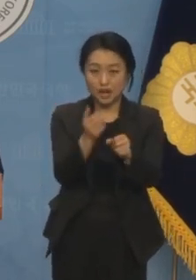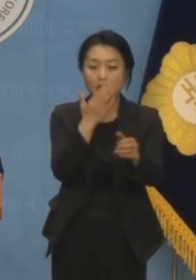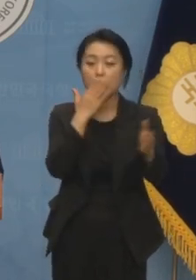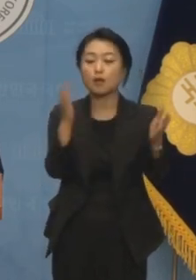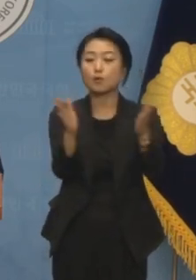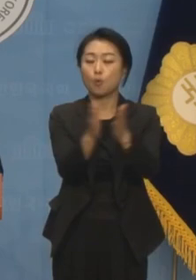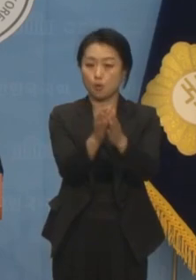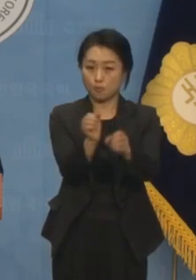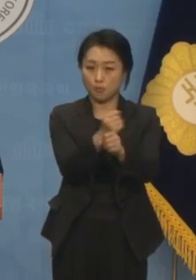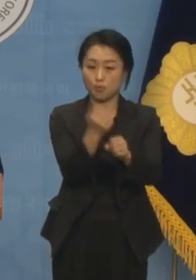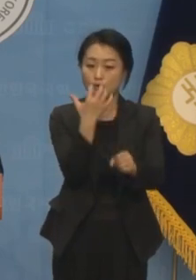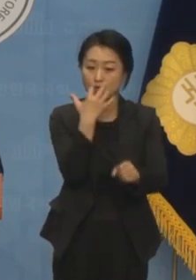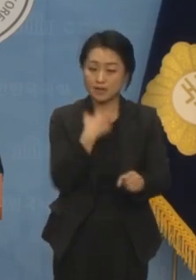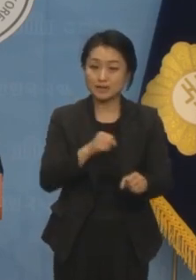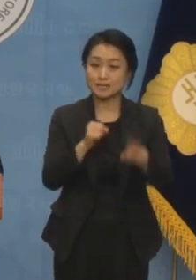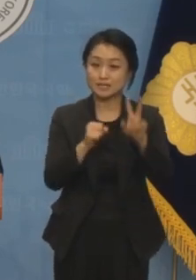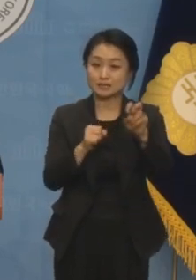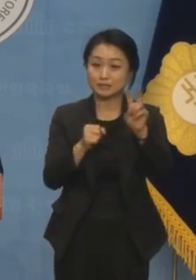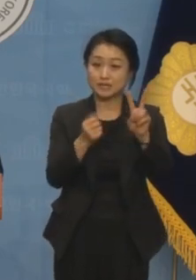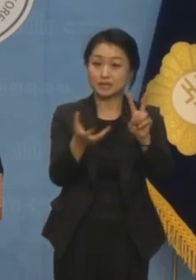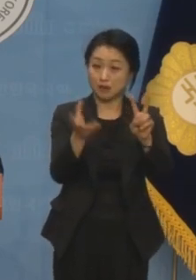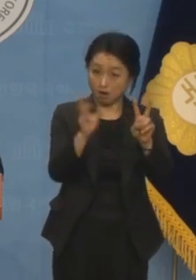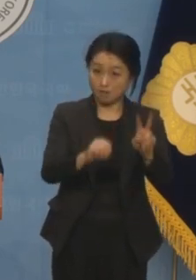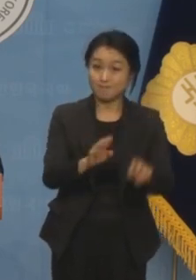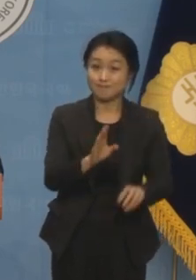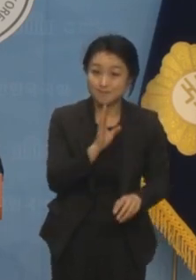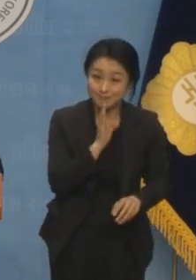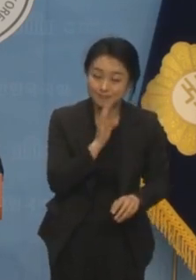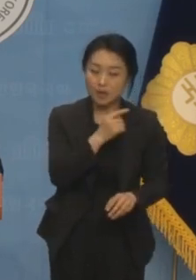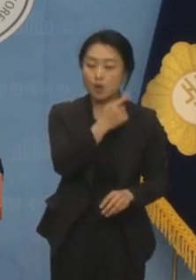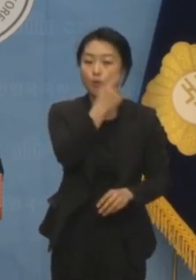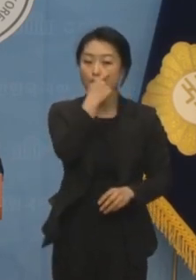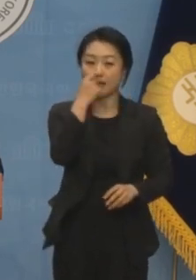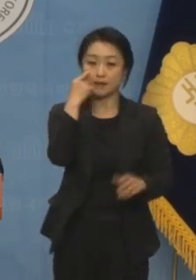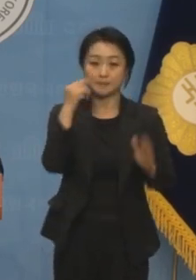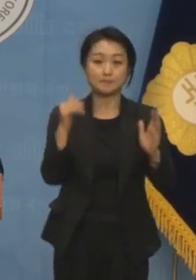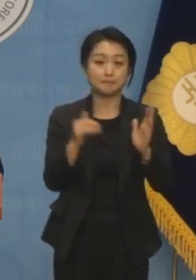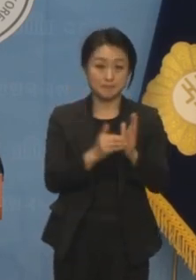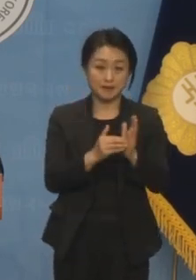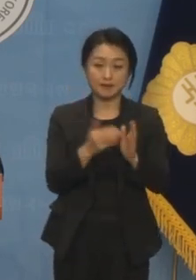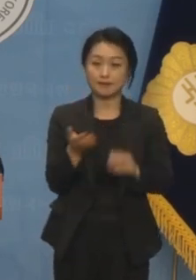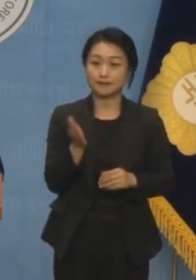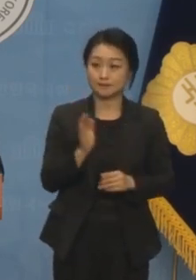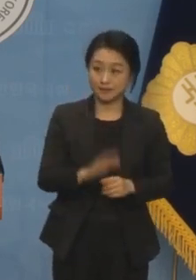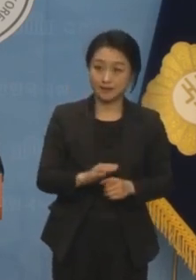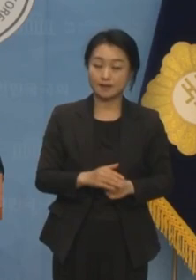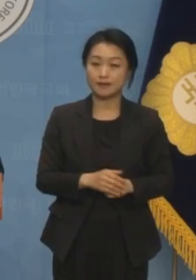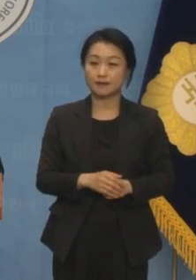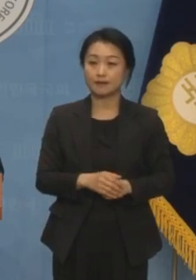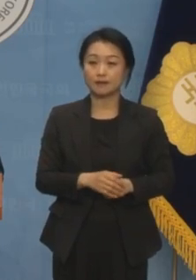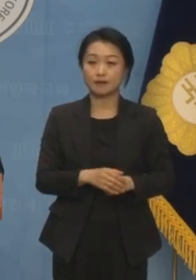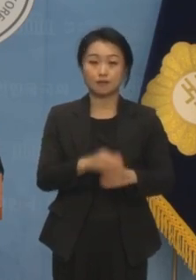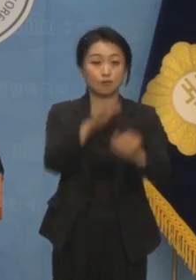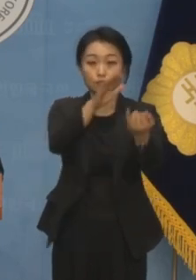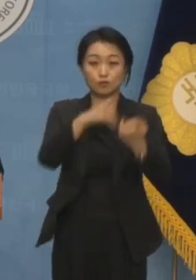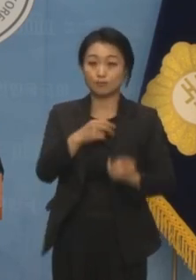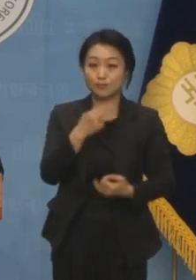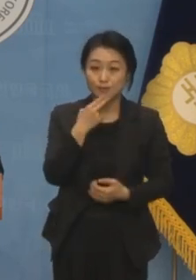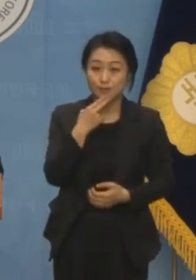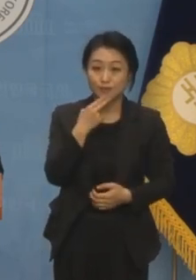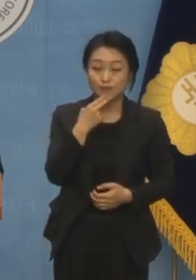수십억 원의 수익을 거둔 위법 사실을 확인해놓고도 소환조차 못하고 있는